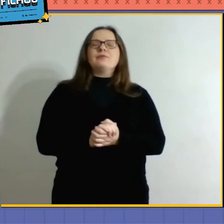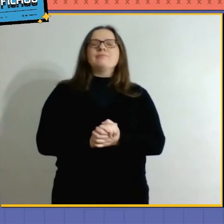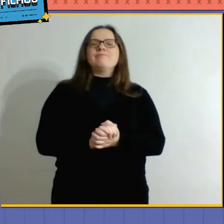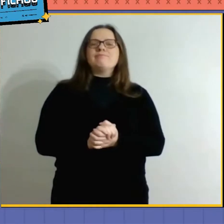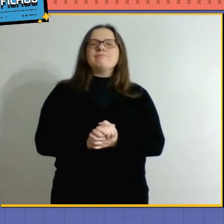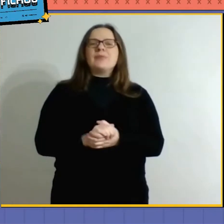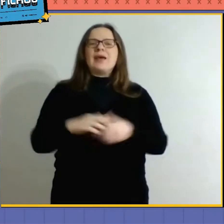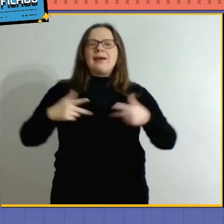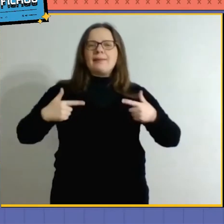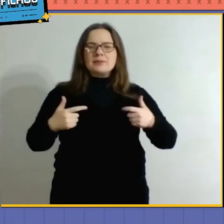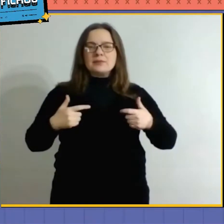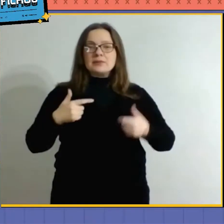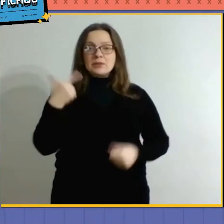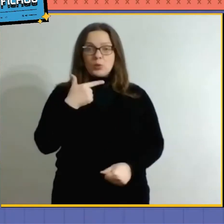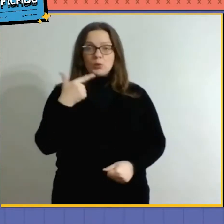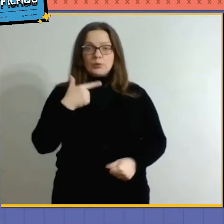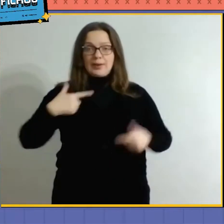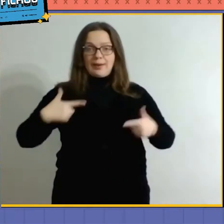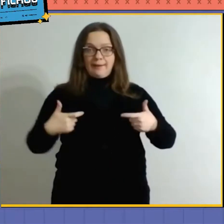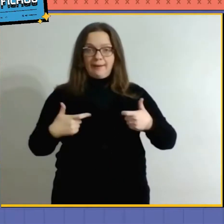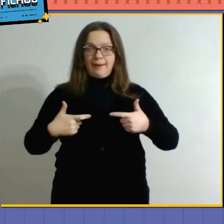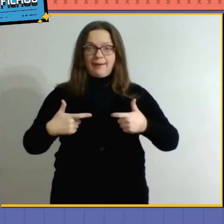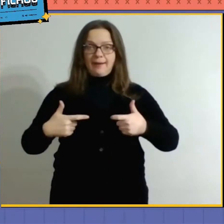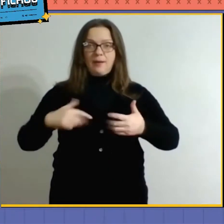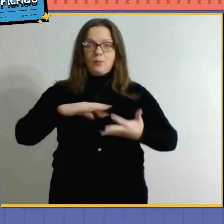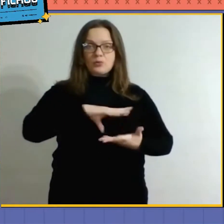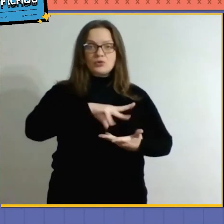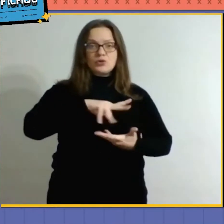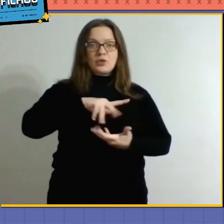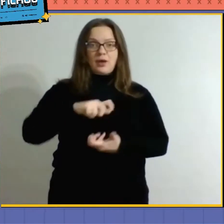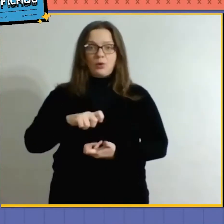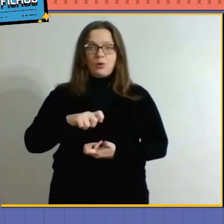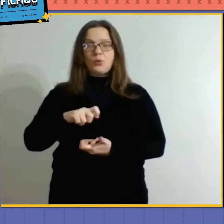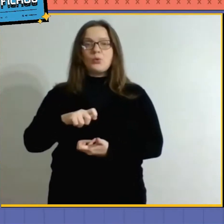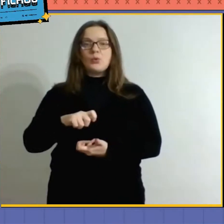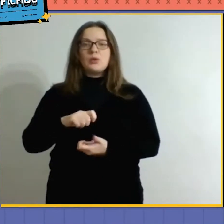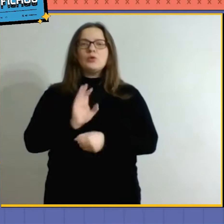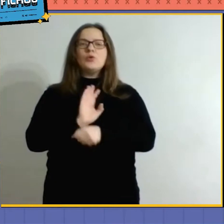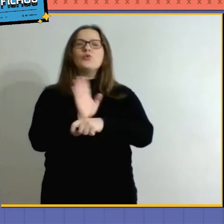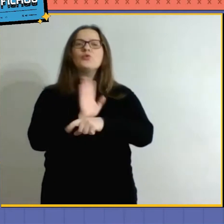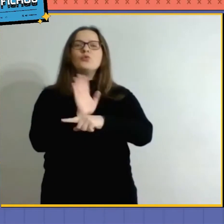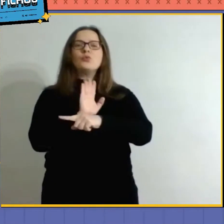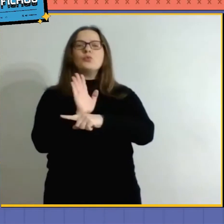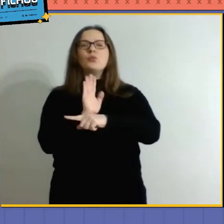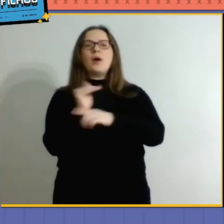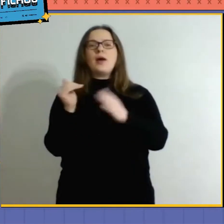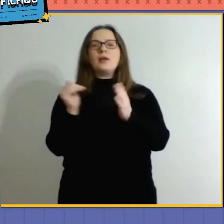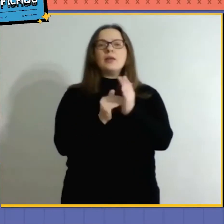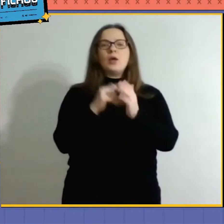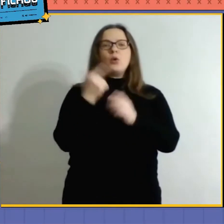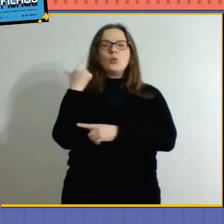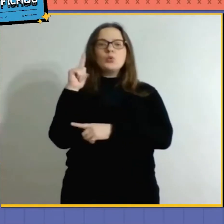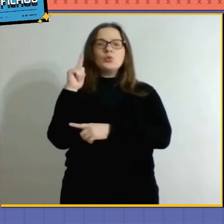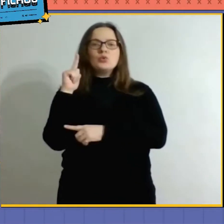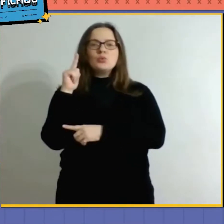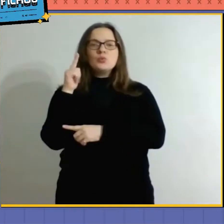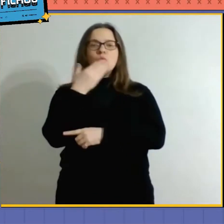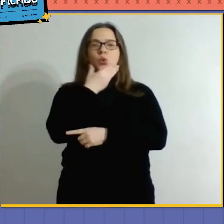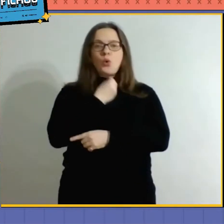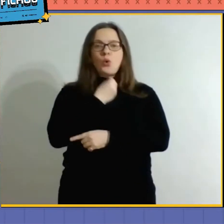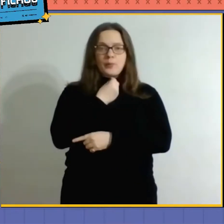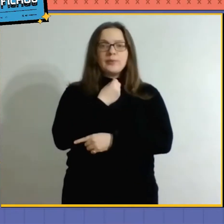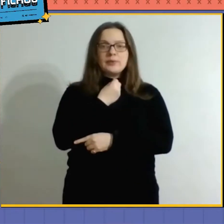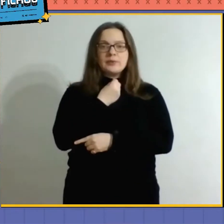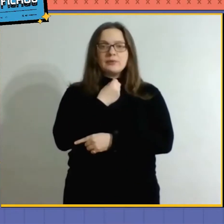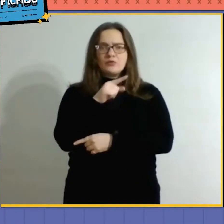inclusive ele a história dele é retratada na em um filme chamado até o último homem talvez muitos de vocês já tenham assistido esse